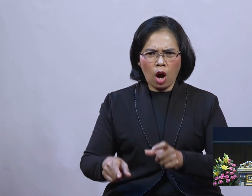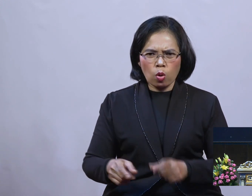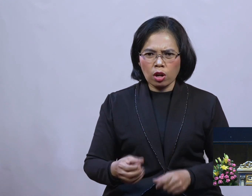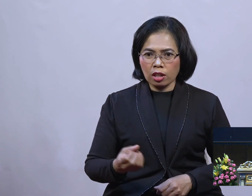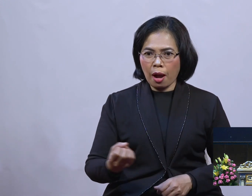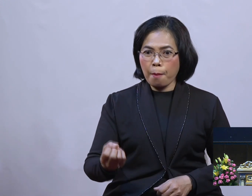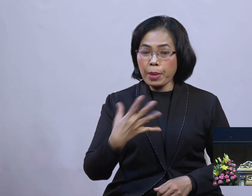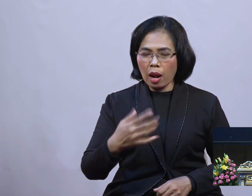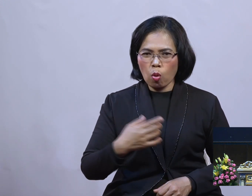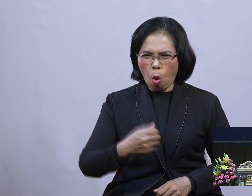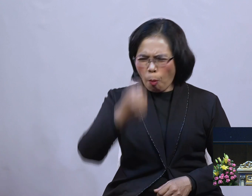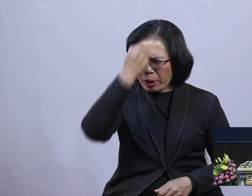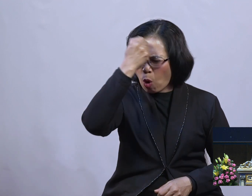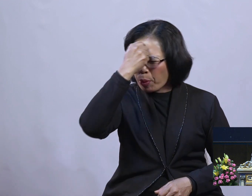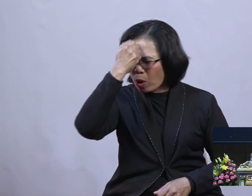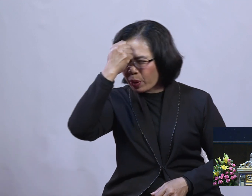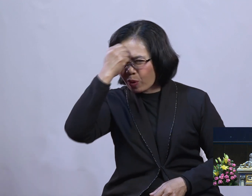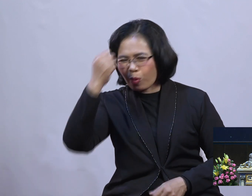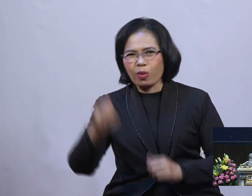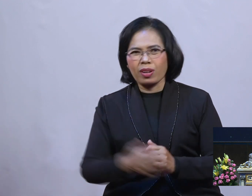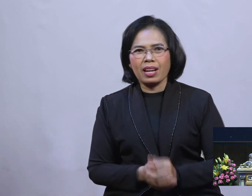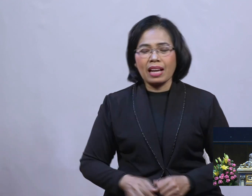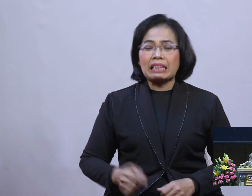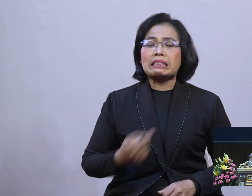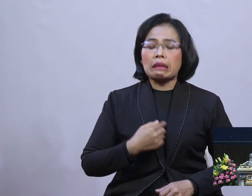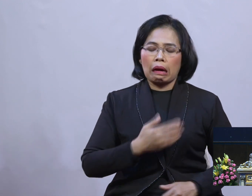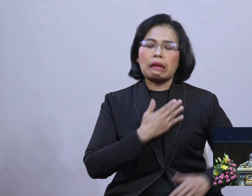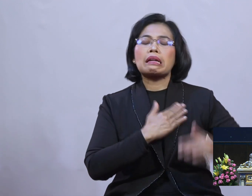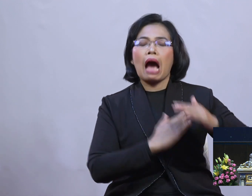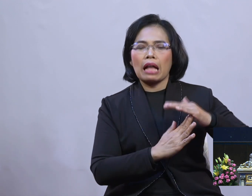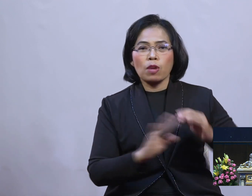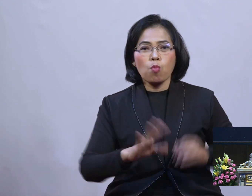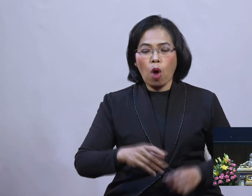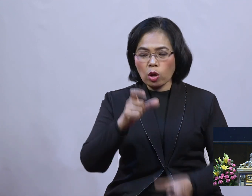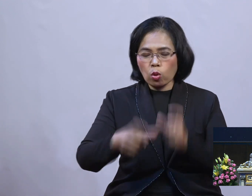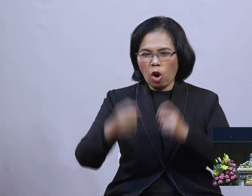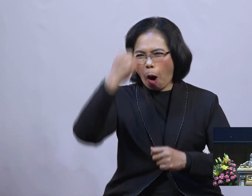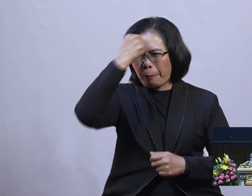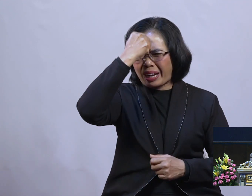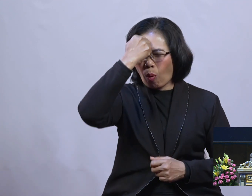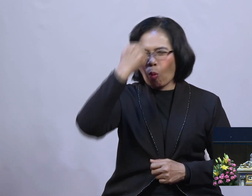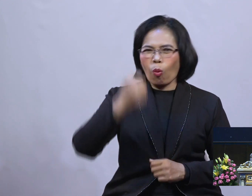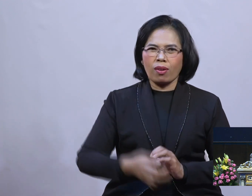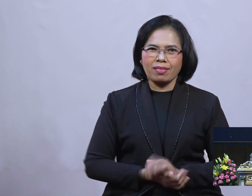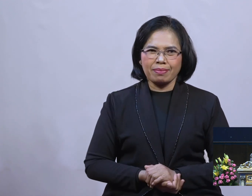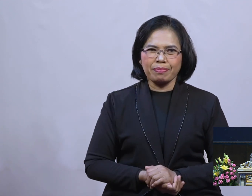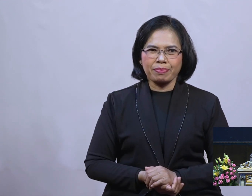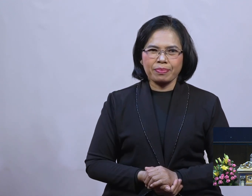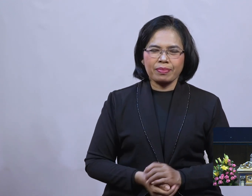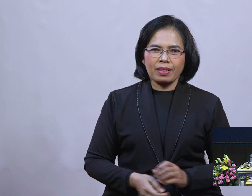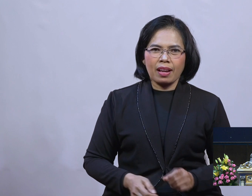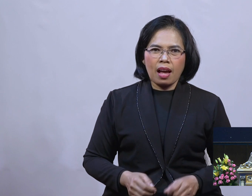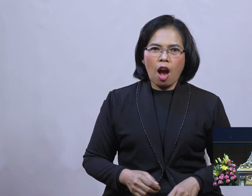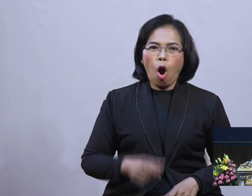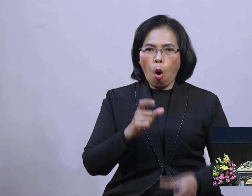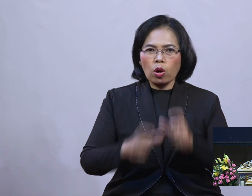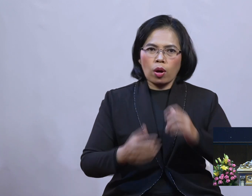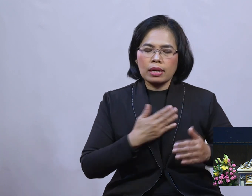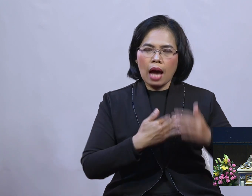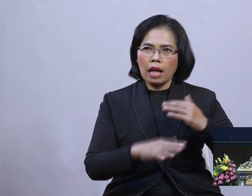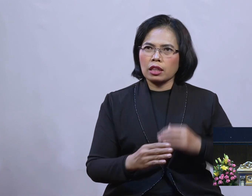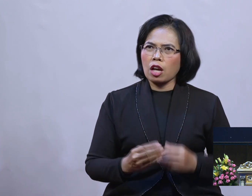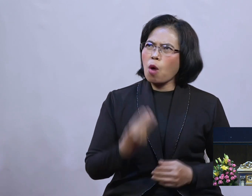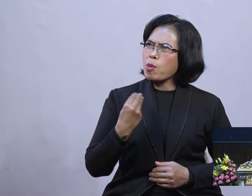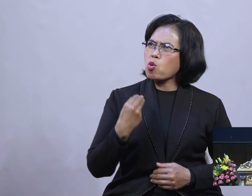lu masa cuma Sabar Sabar Sabar Sabar orang rendah hati bukan orang bego orang rendah hati dia nantikan Pertolongan tuhan dan